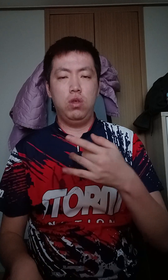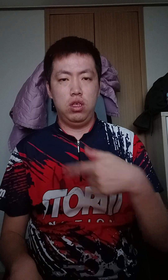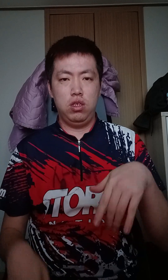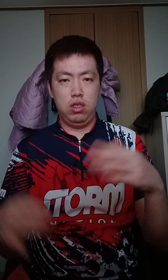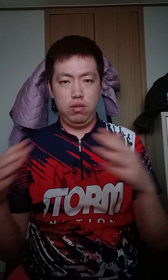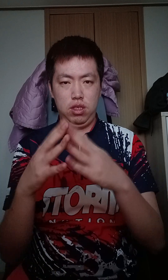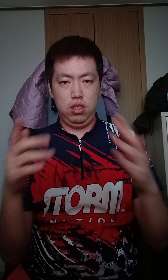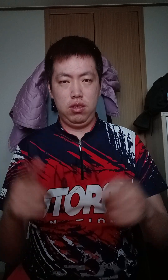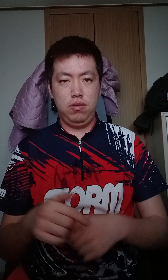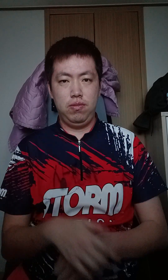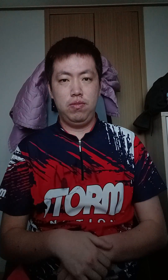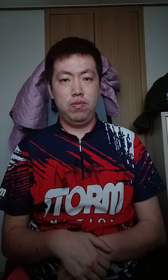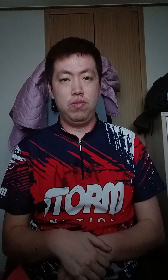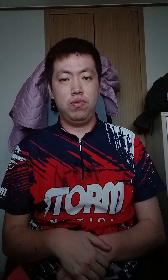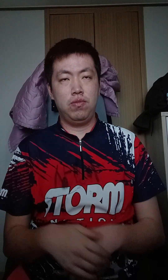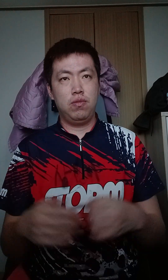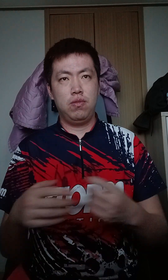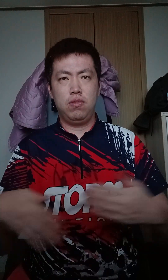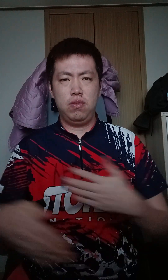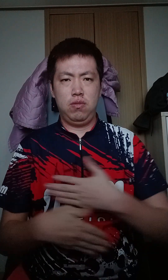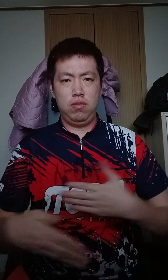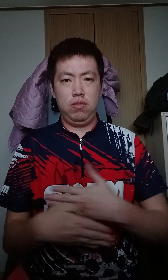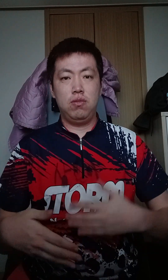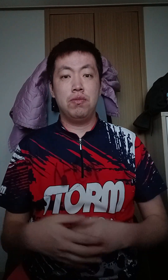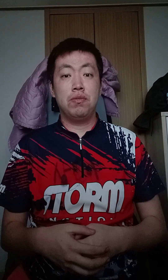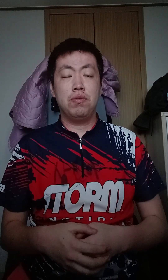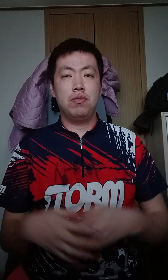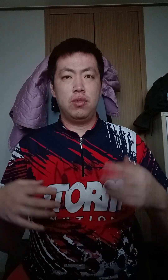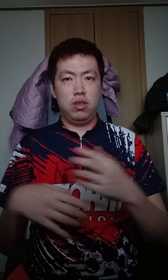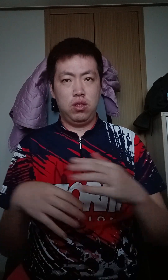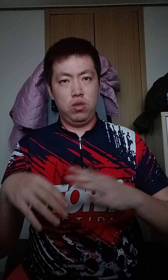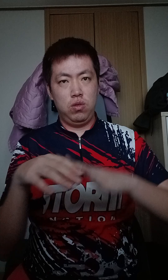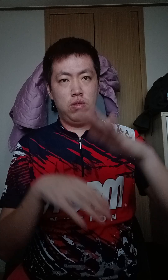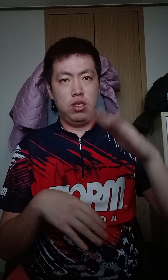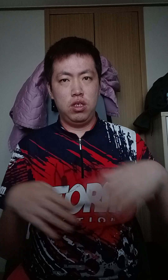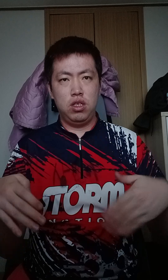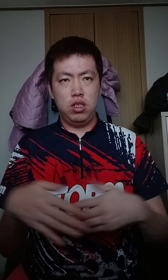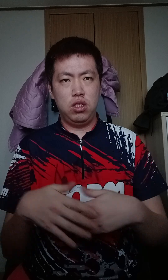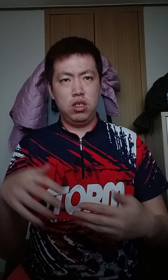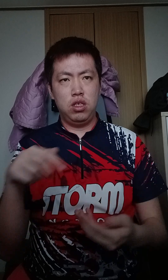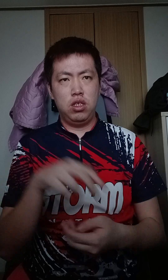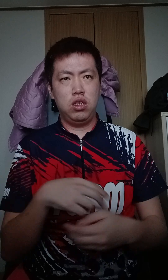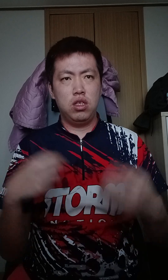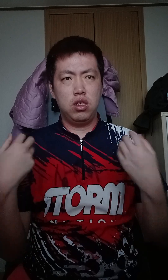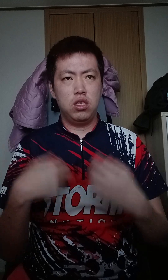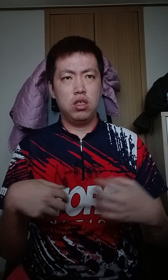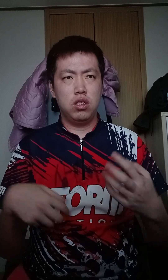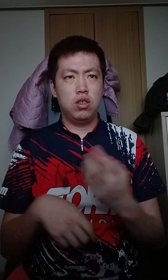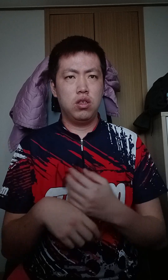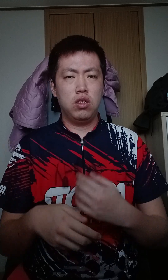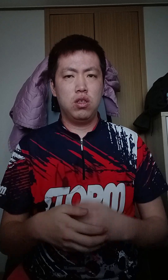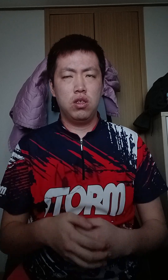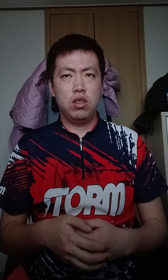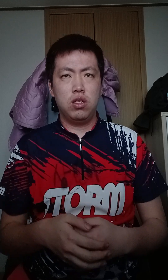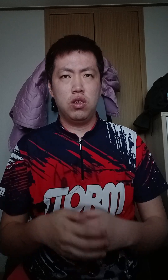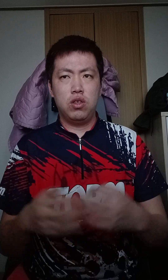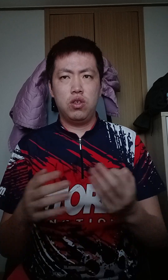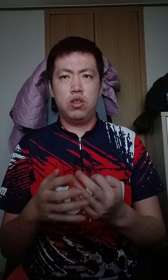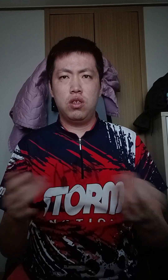비슷합니다. 장애인 목욕탕입니다. 보시는 것처럼 턱이 높아 장애인이 탕 안에 들어가기 힘들고 화장실이 따로 마련되어 있지